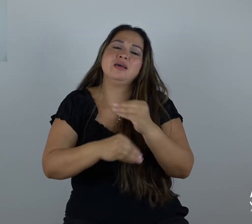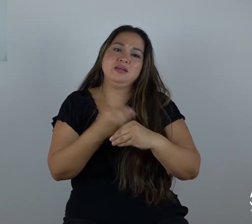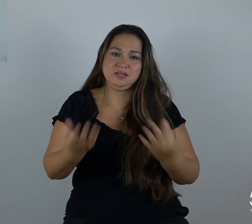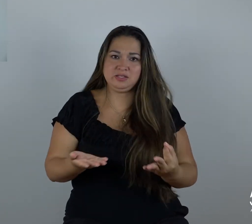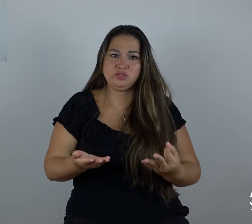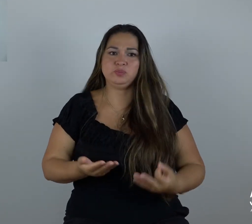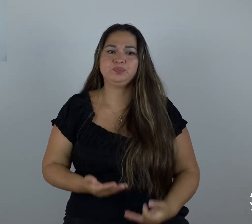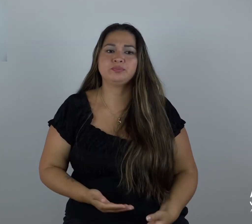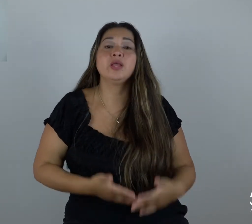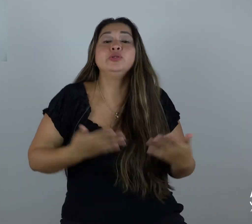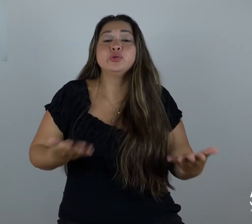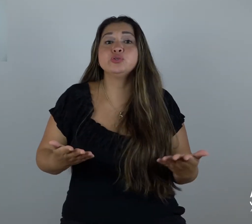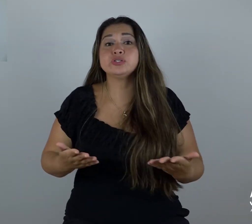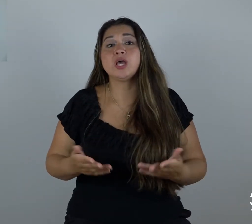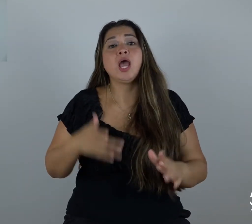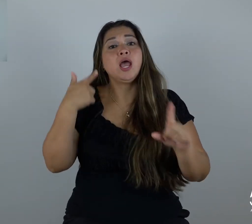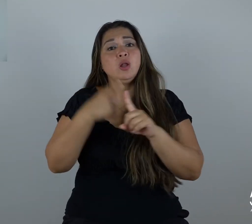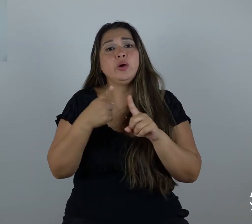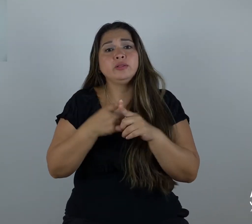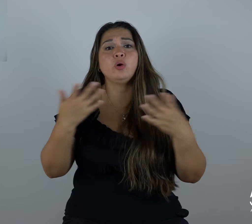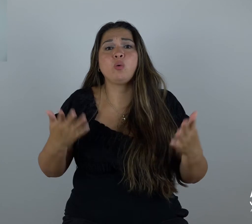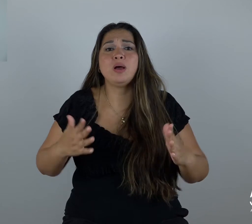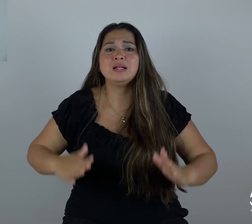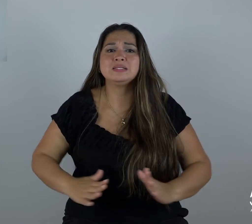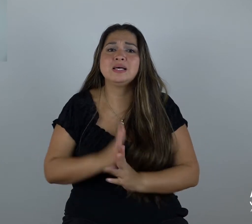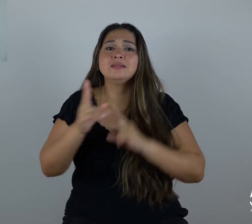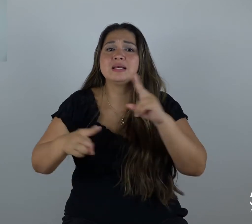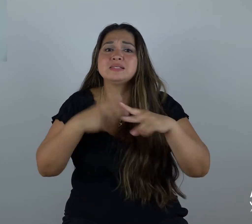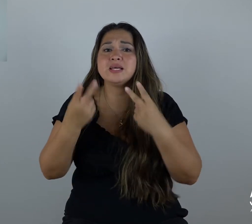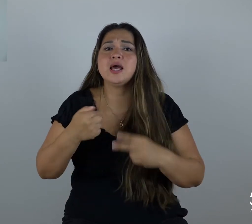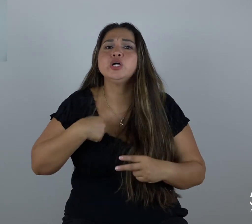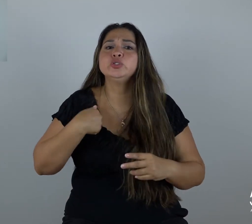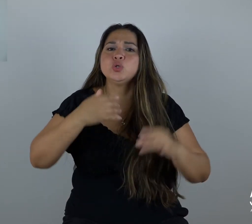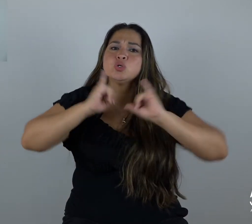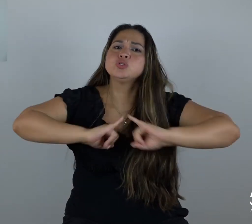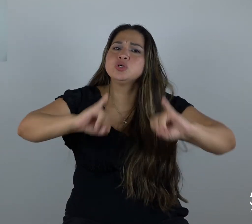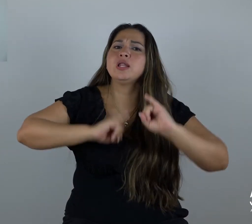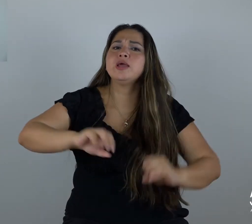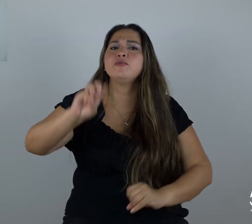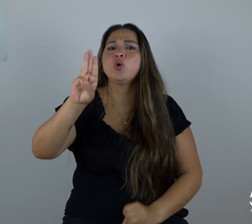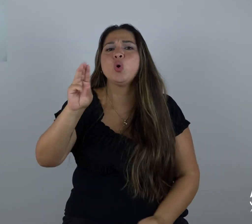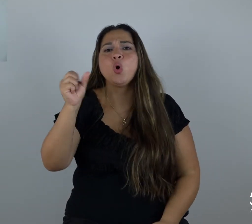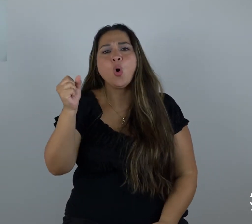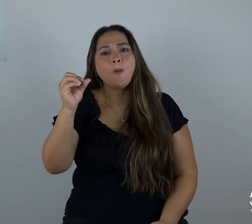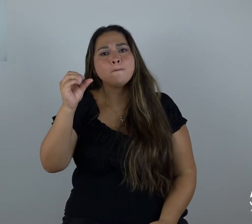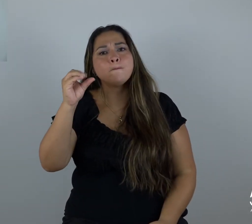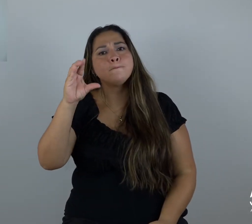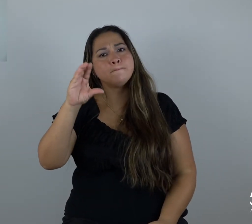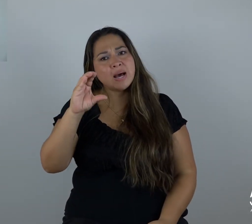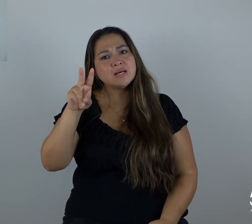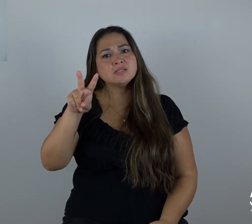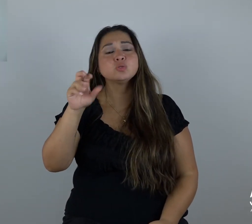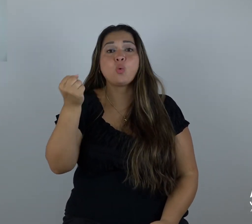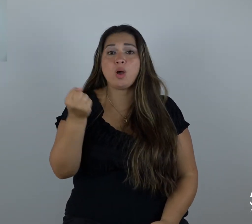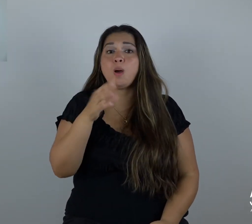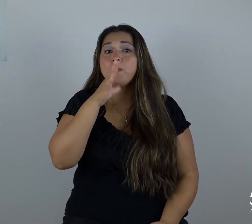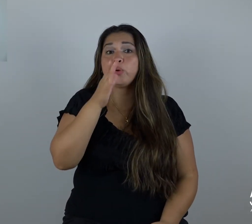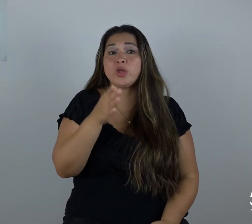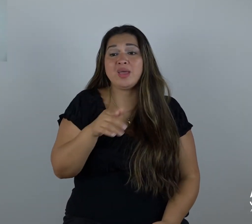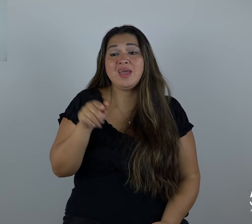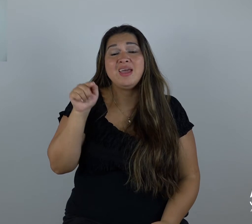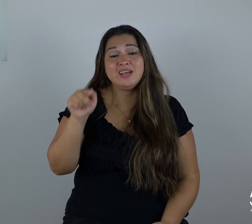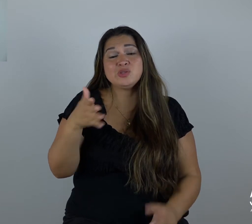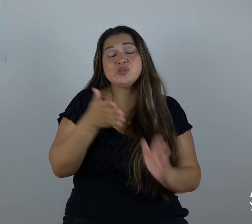de la comunión y de la Santa Cena, es precisamente esto. Yo estoy celebrando la Pascua, que había un cordero que entregó su